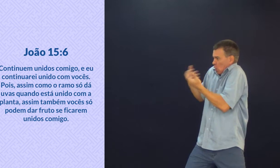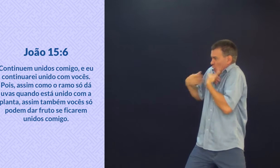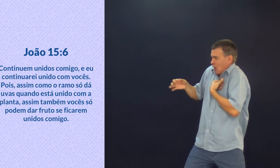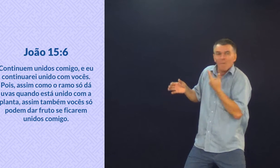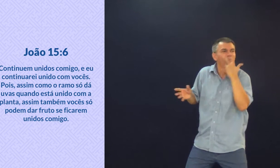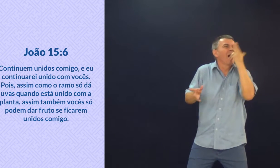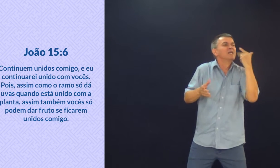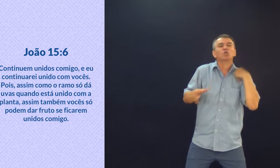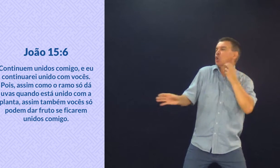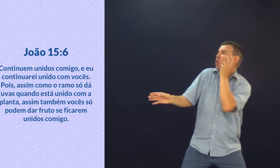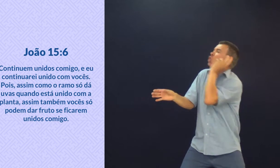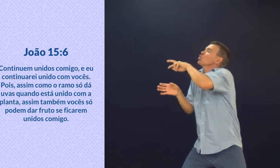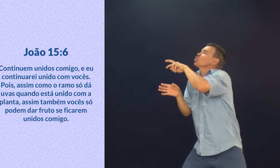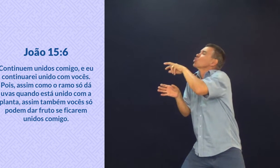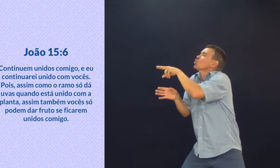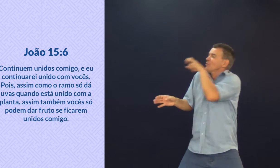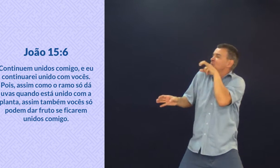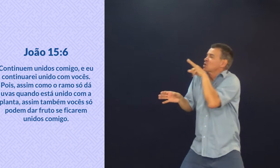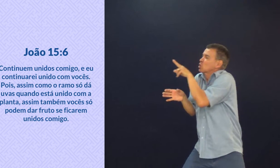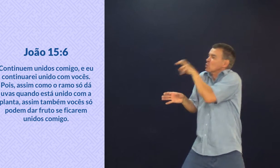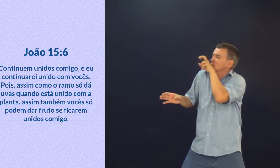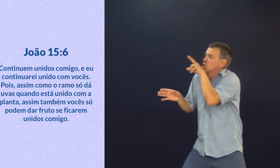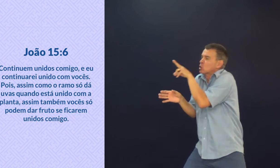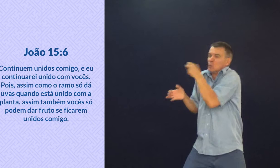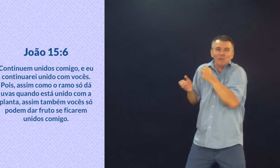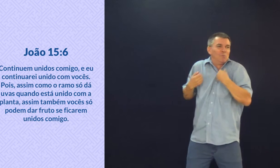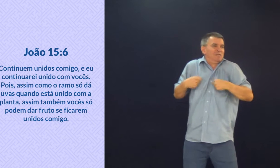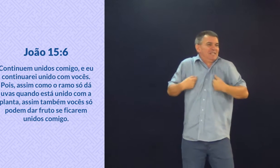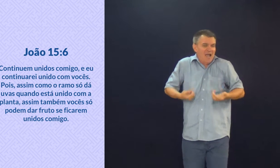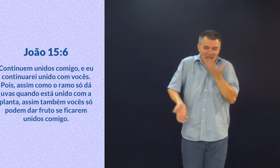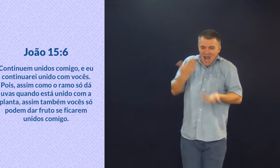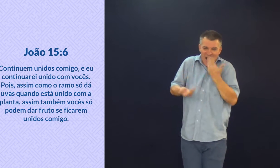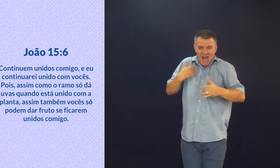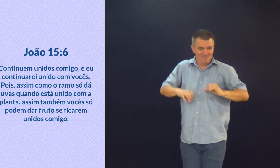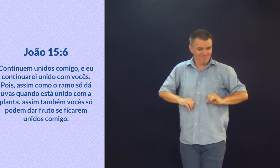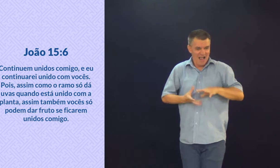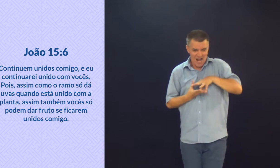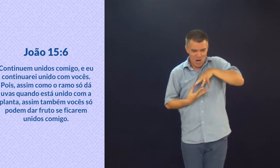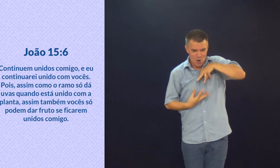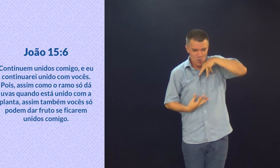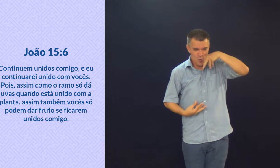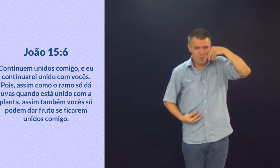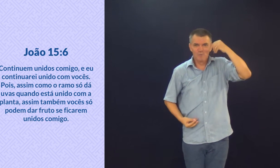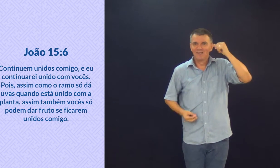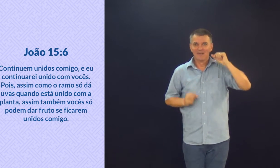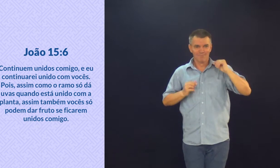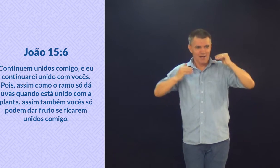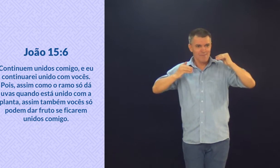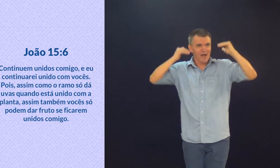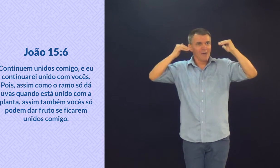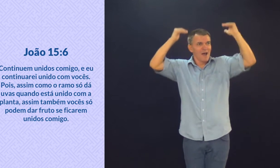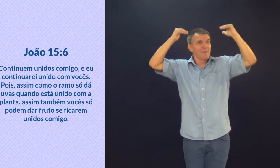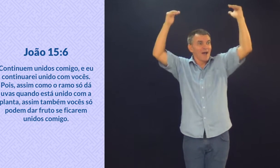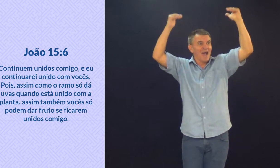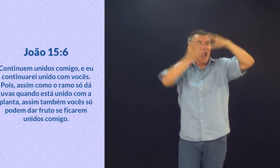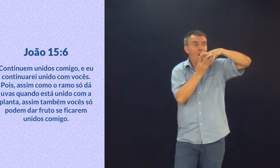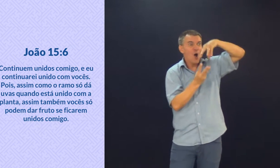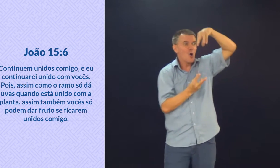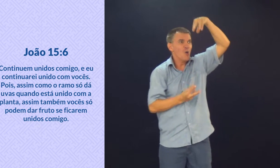flutuar e vem do garoto que vive na área que vem a semente o que vende jesus não é ruim então ele já contribuiu